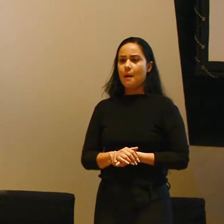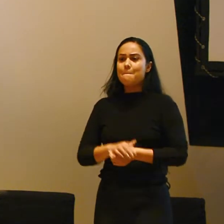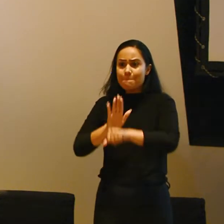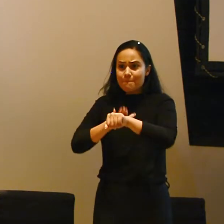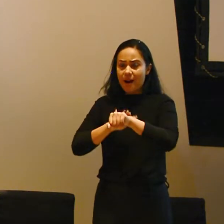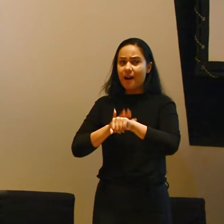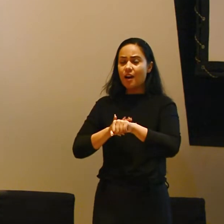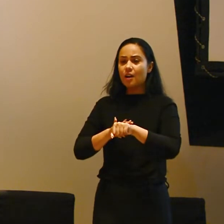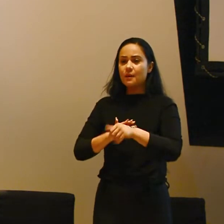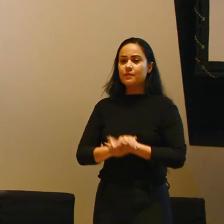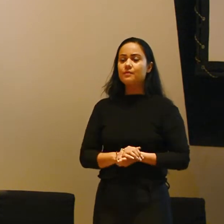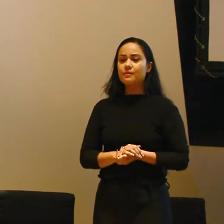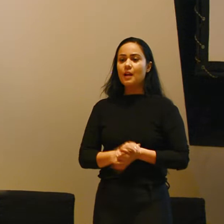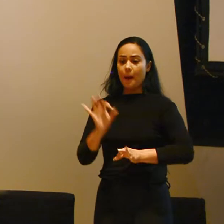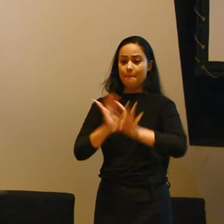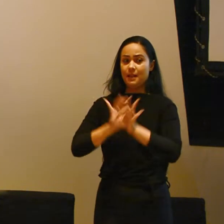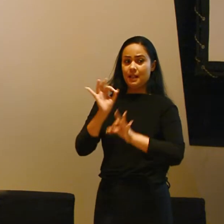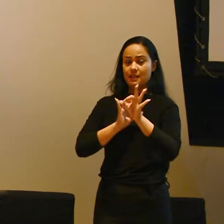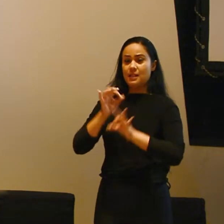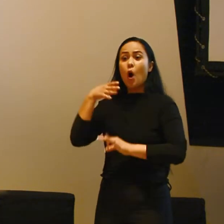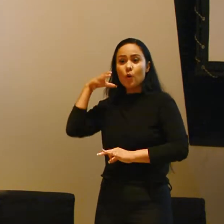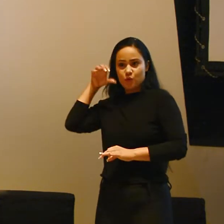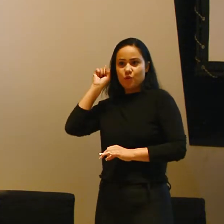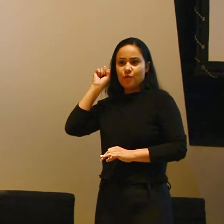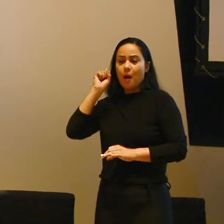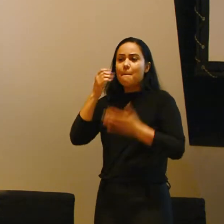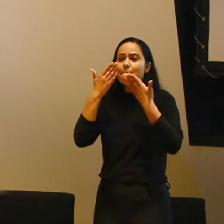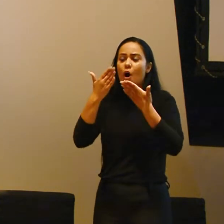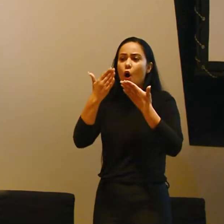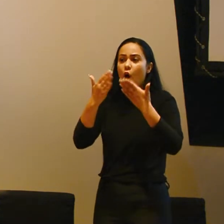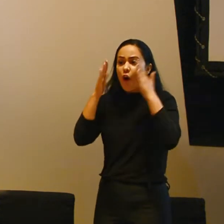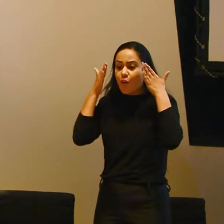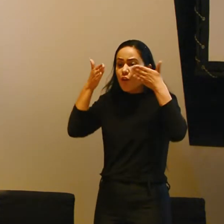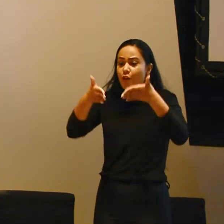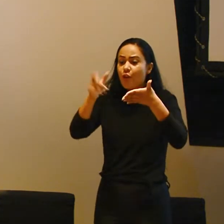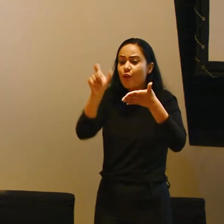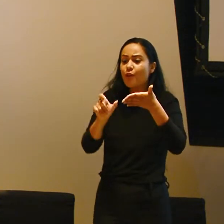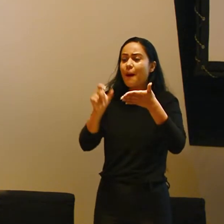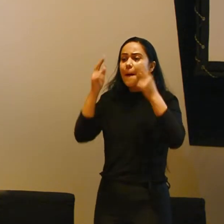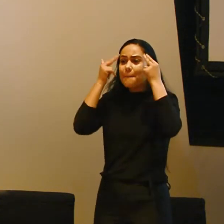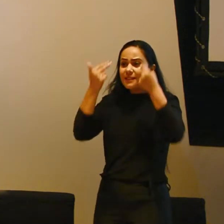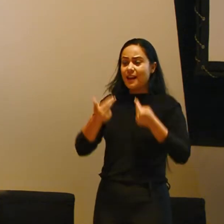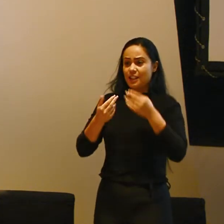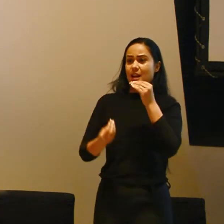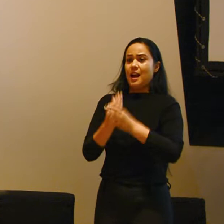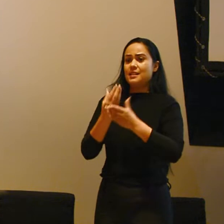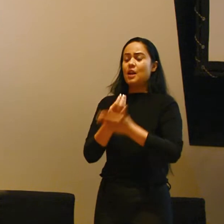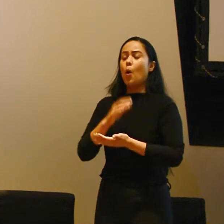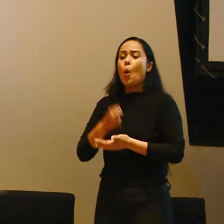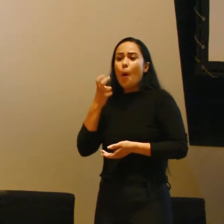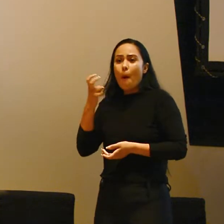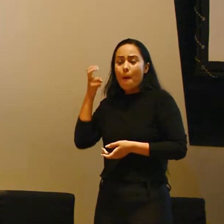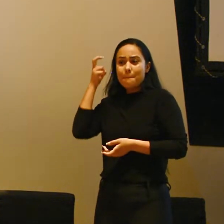que foi a reabilitação auditiva. Ele considera como o ícone da humanidade a invenção do implante coclear para o